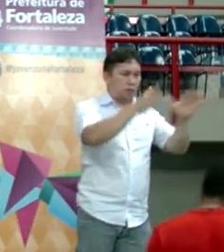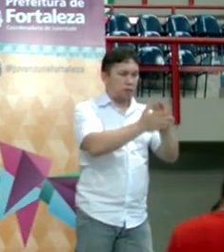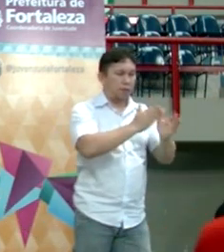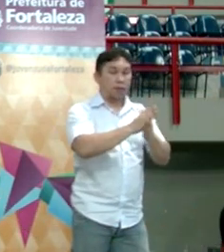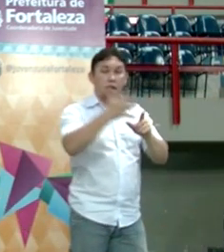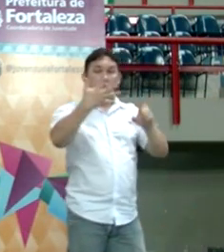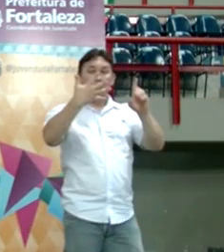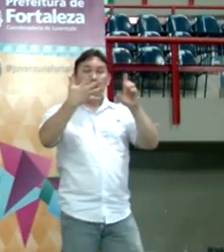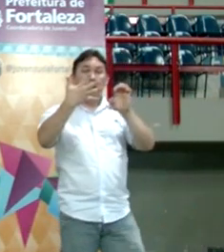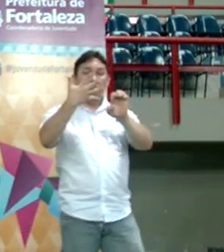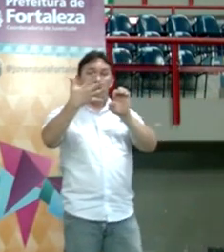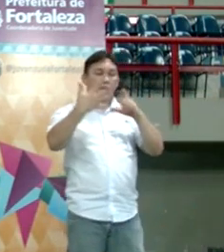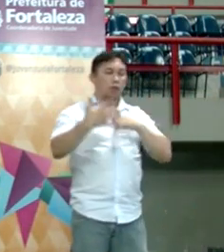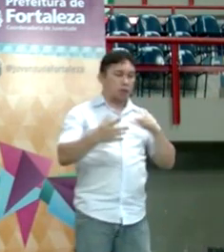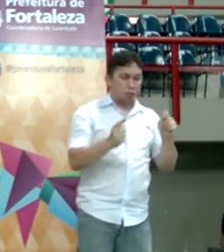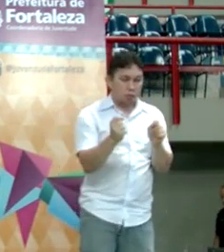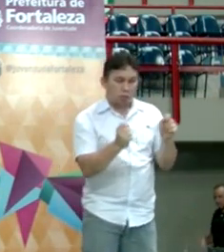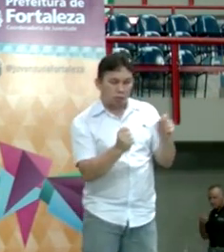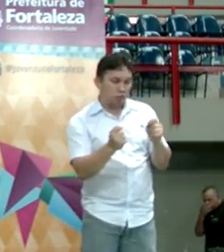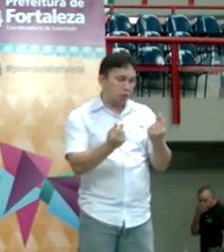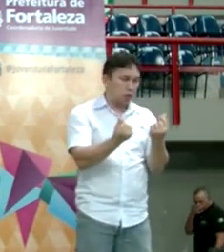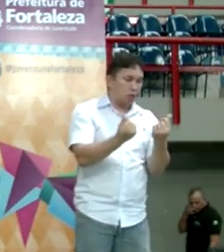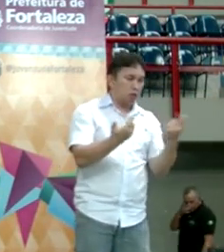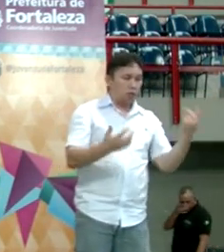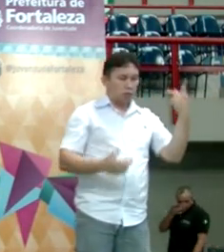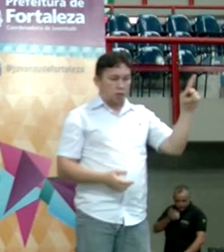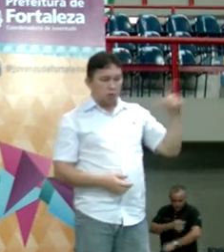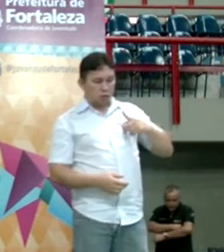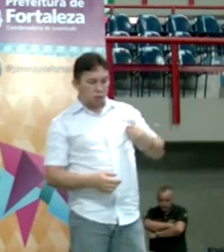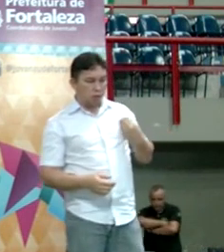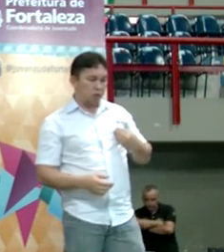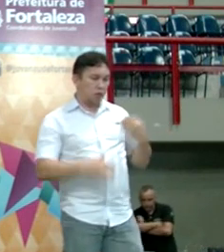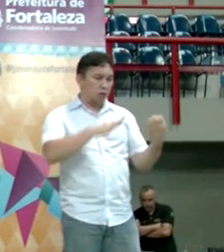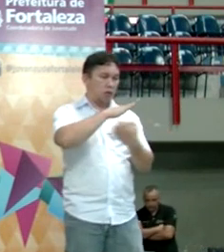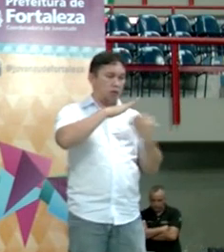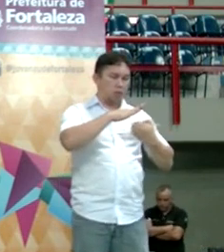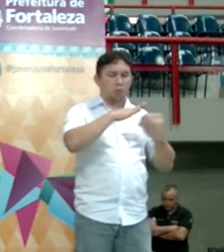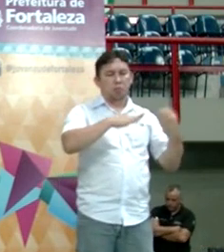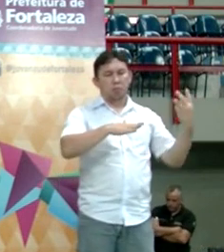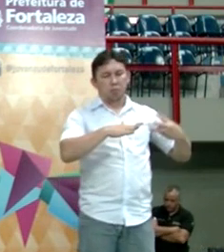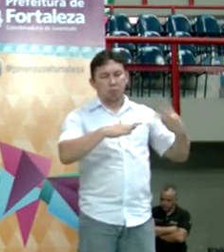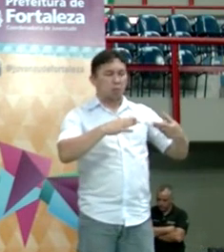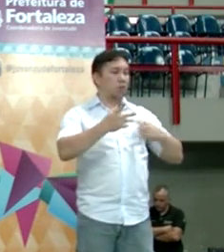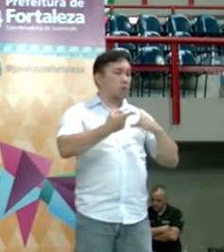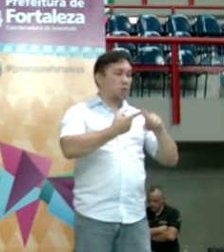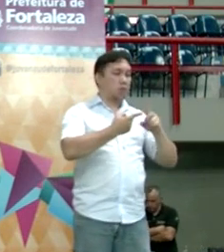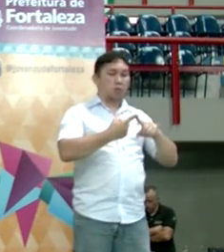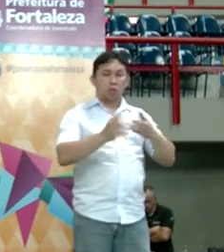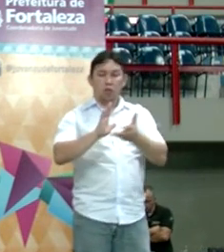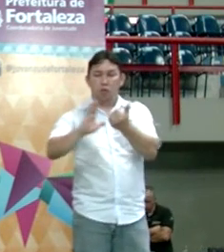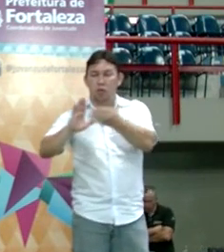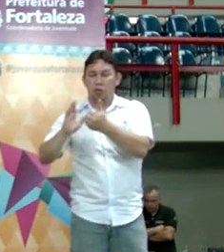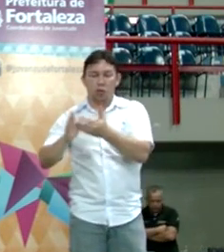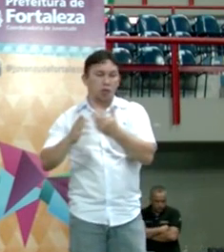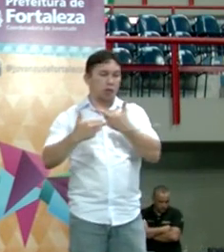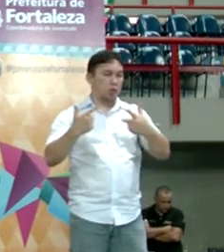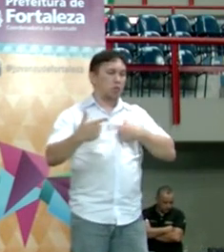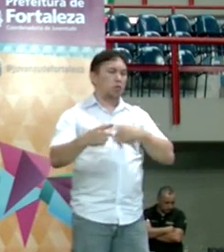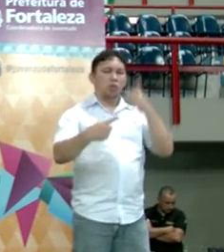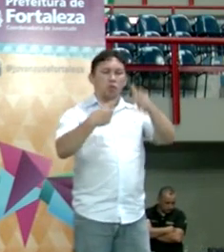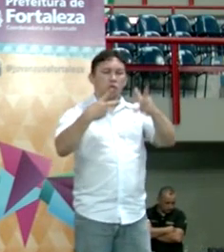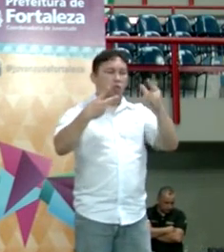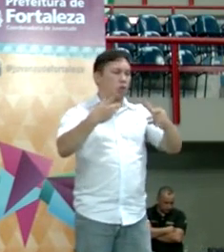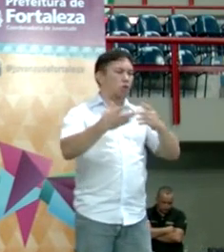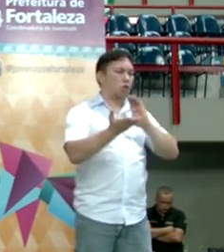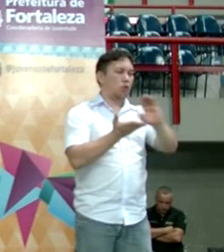Item E. Para equilibrar as contas do governo, a menina Thatcher privatizou empresas estatais, retirou estímulos do mercado, cortou